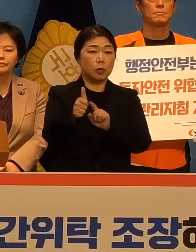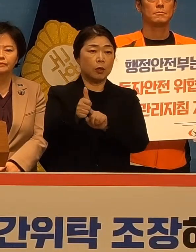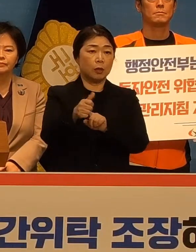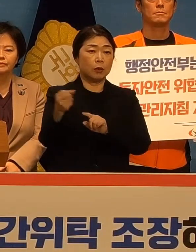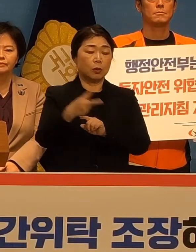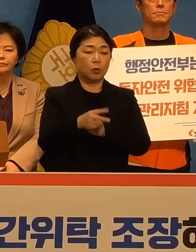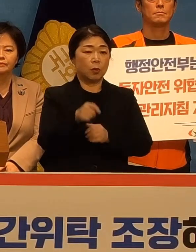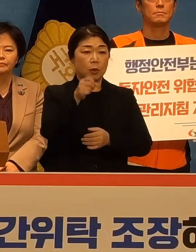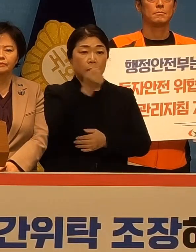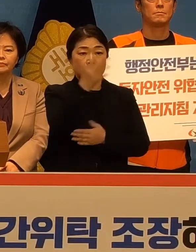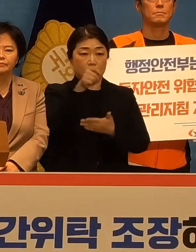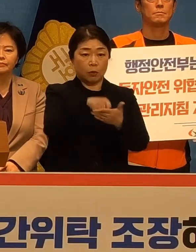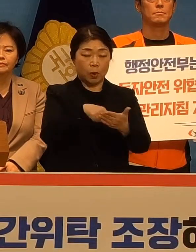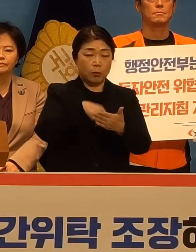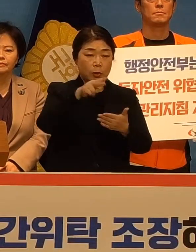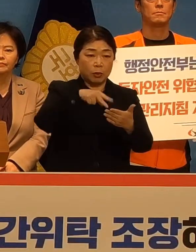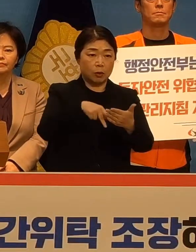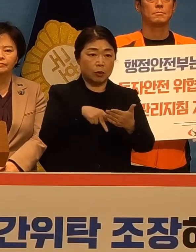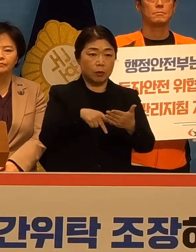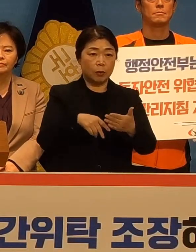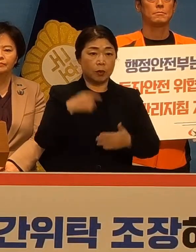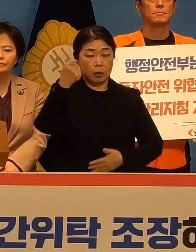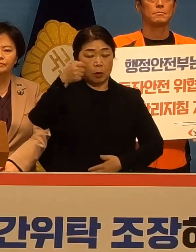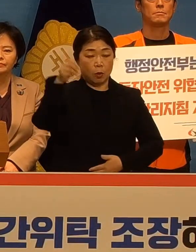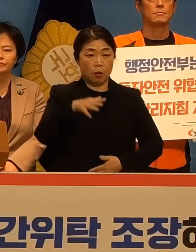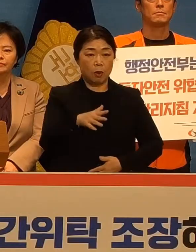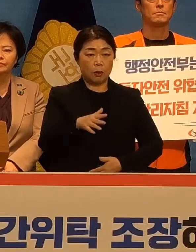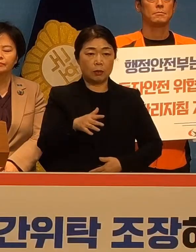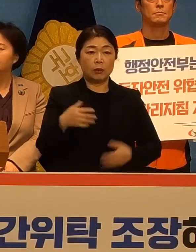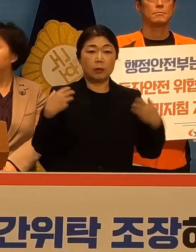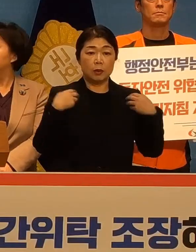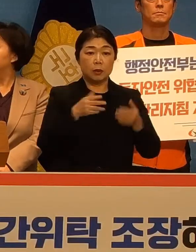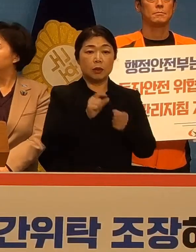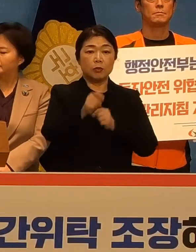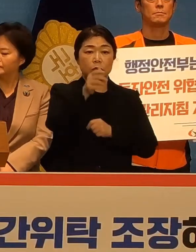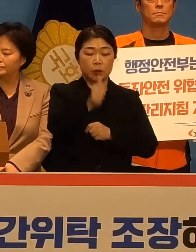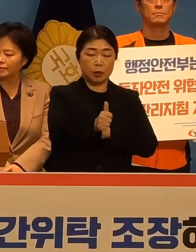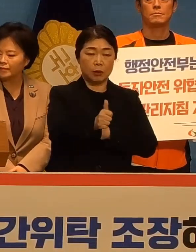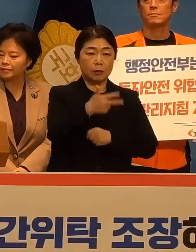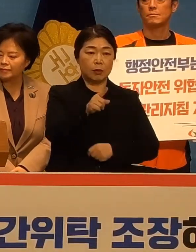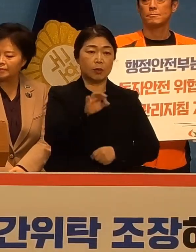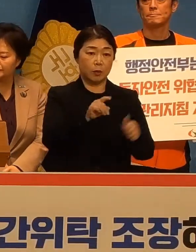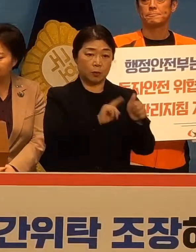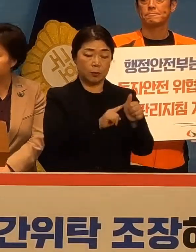그다음에 기자회견문 낭독은 영광군청 지부장 정재성 님이 해주시도록 하겠습니다.